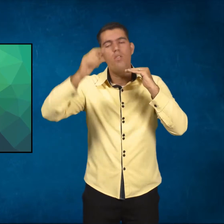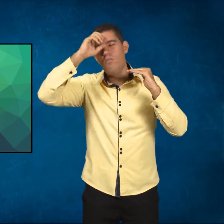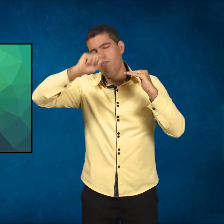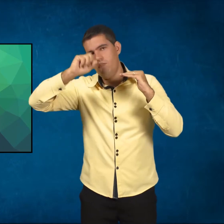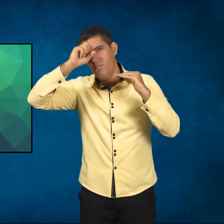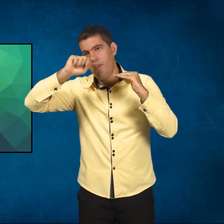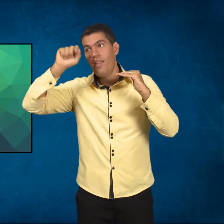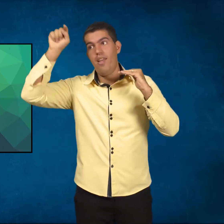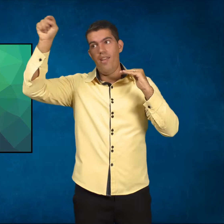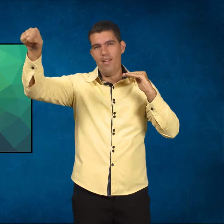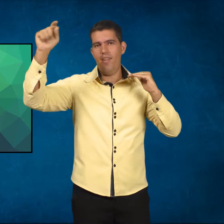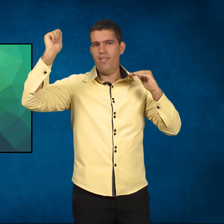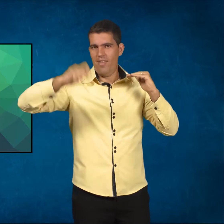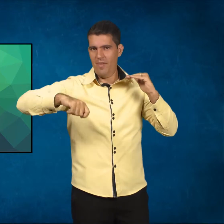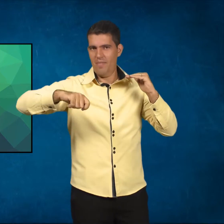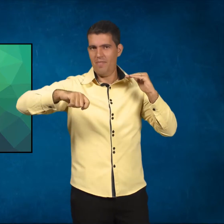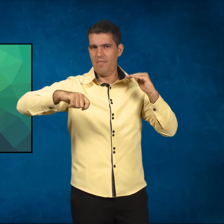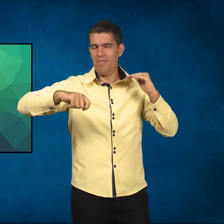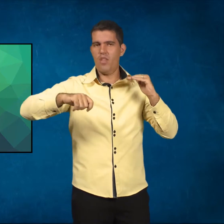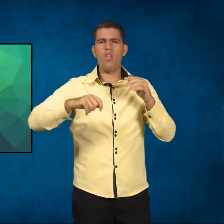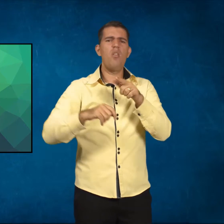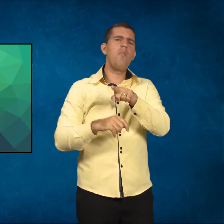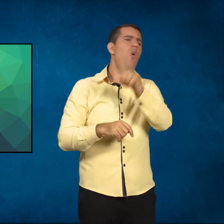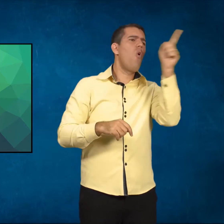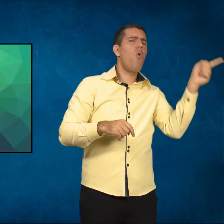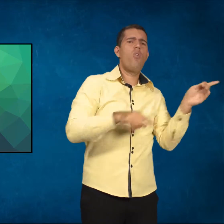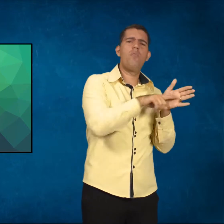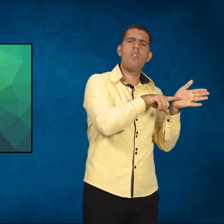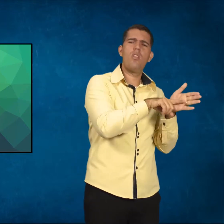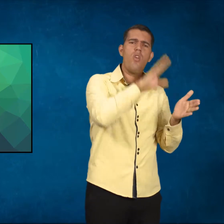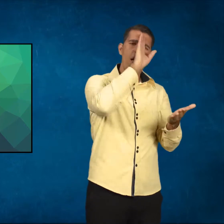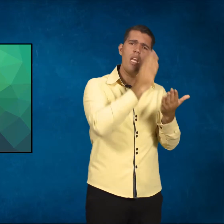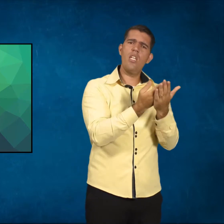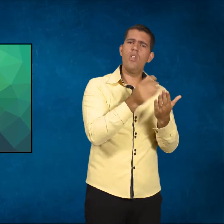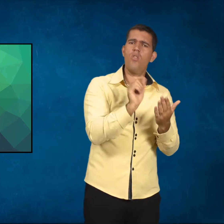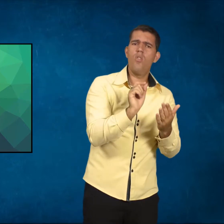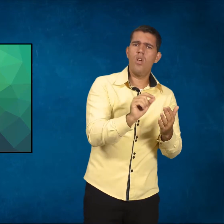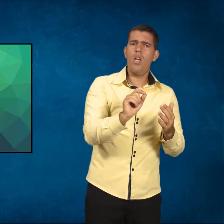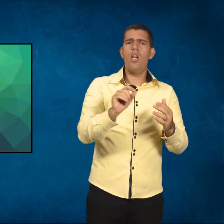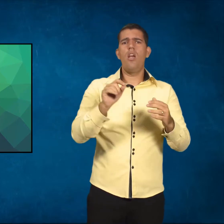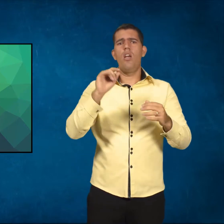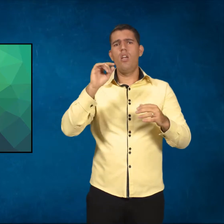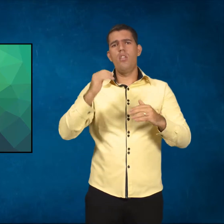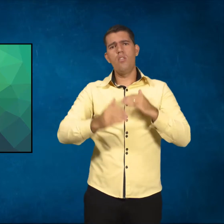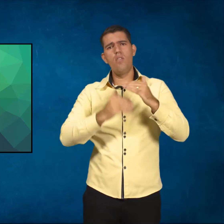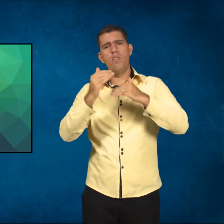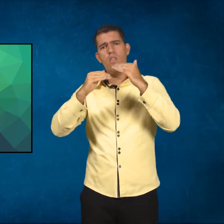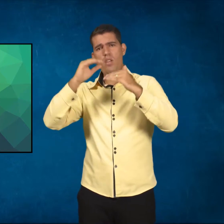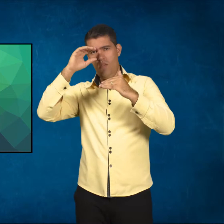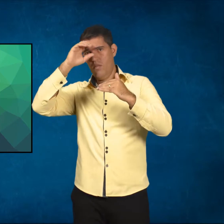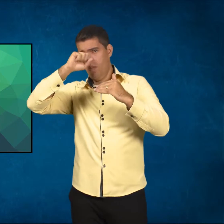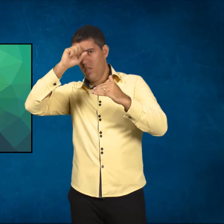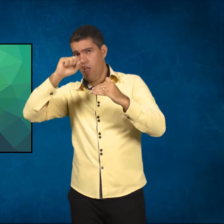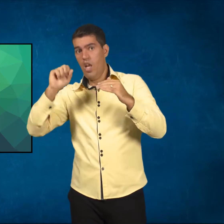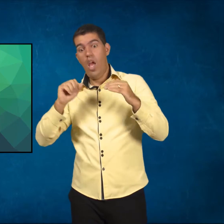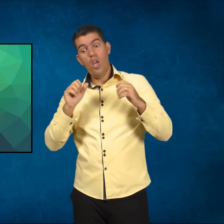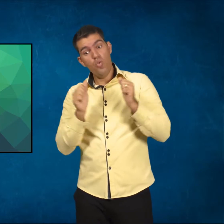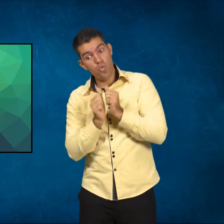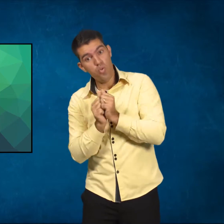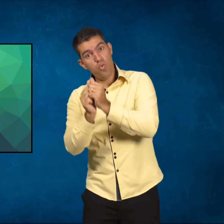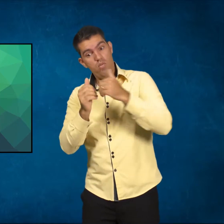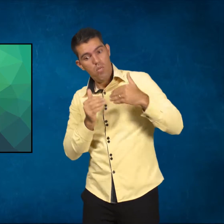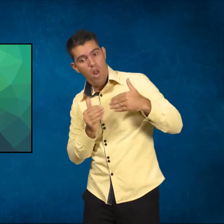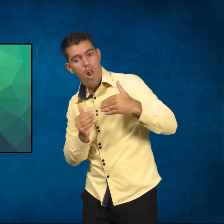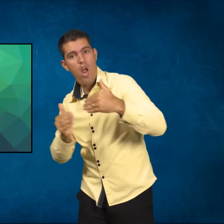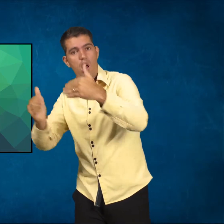determinado conteúdo. Outros pesquisadores acreditavam que os dois processos ocorriam simultaneamente. Então,